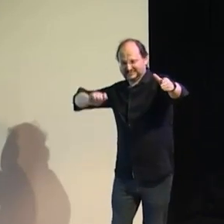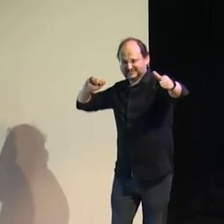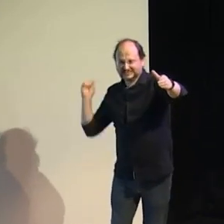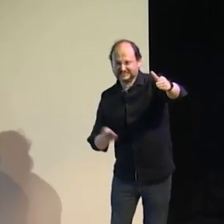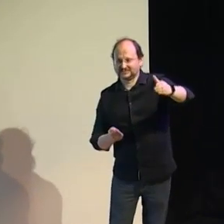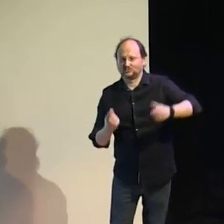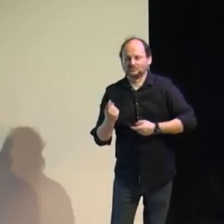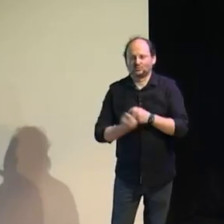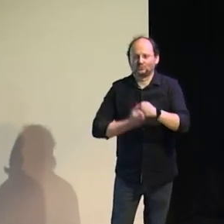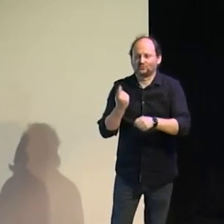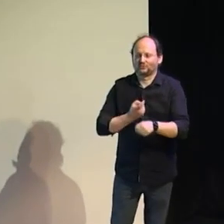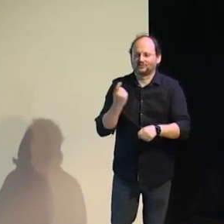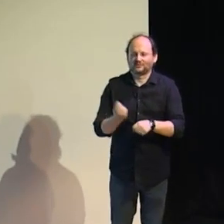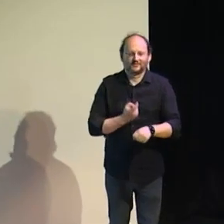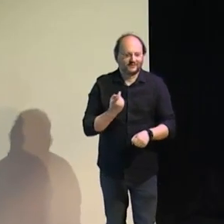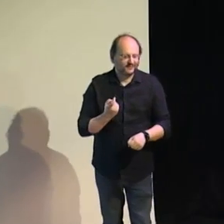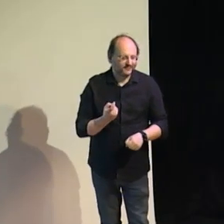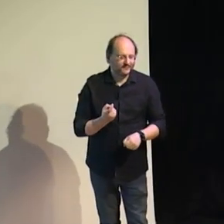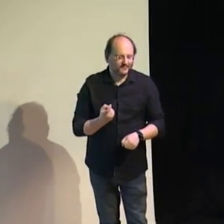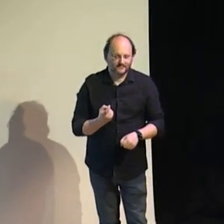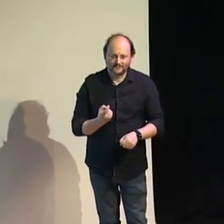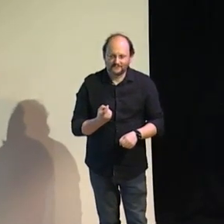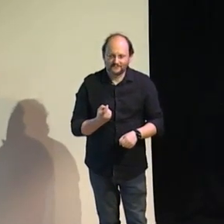sur lequel on était attaché, où on prenait des coups,